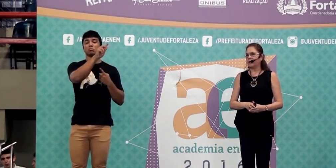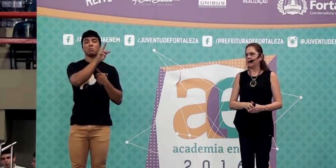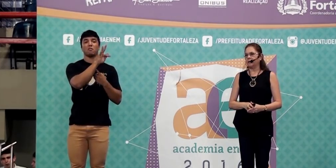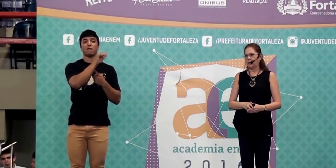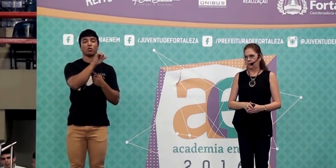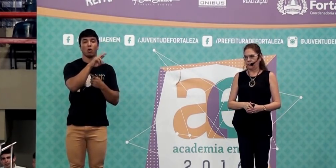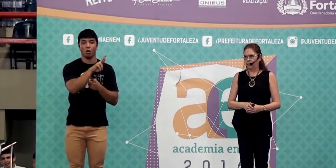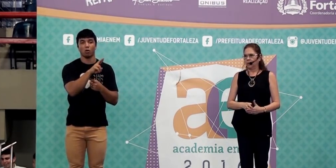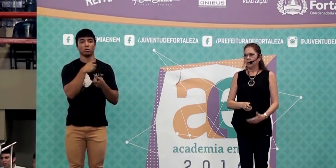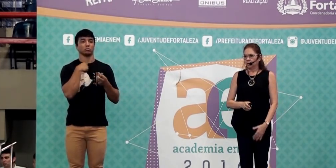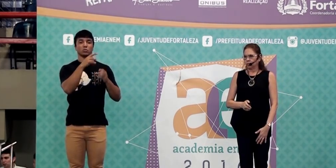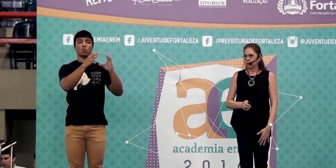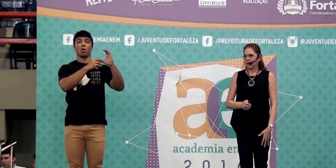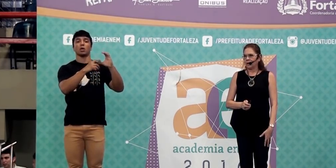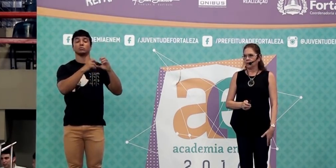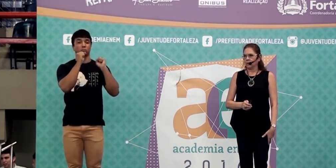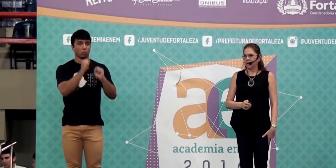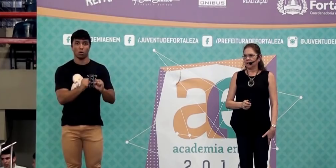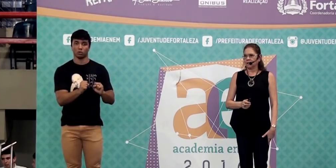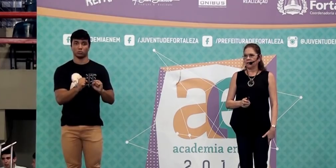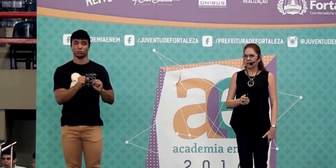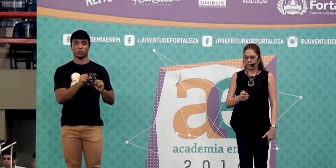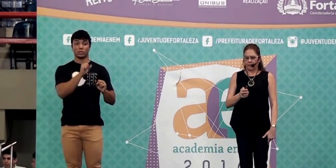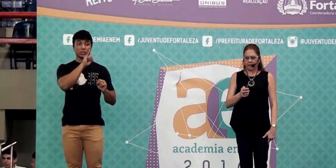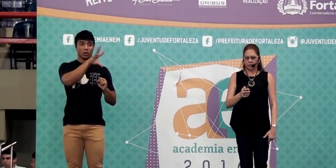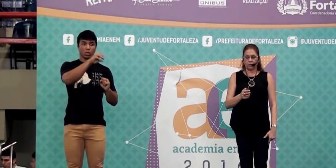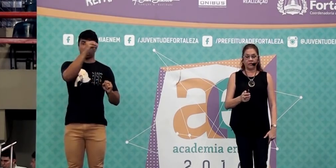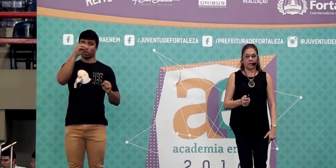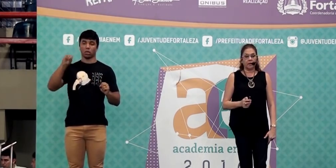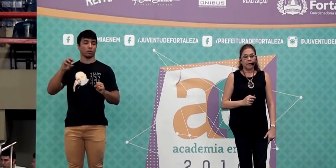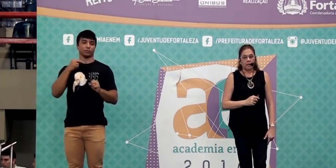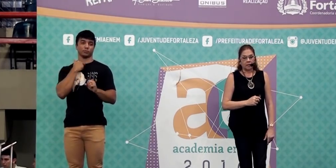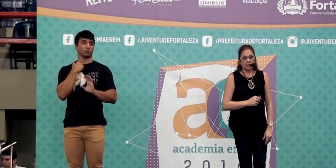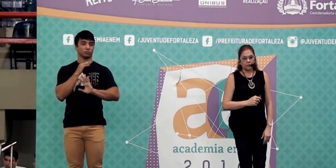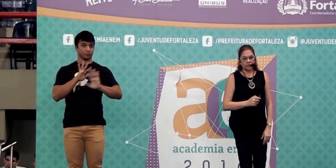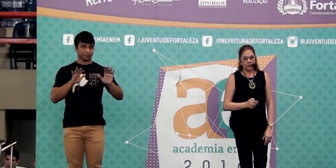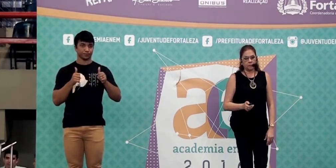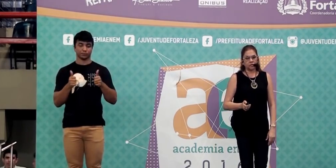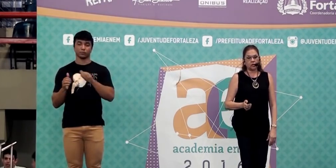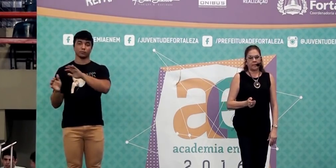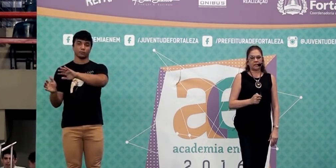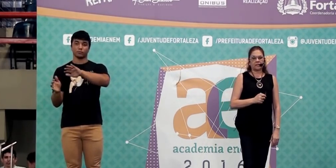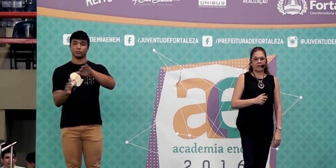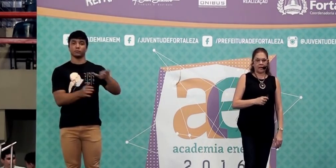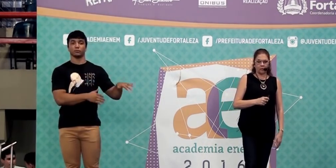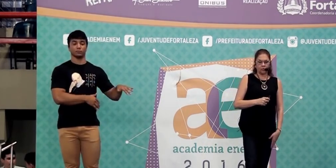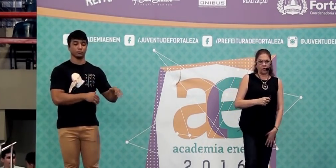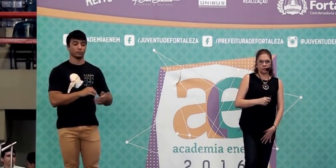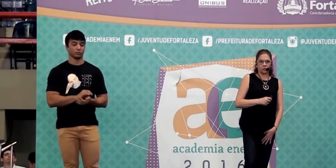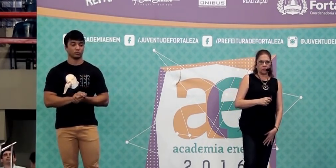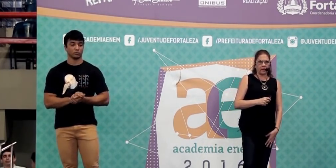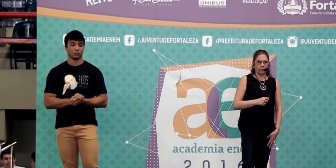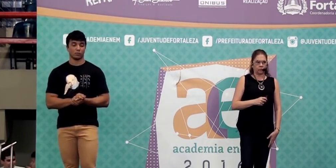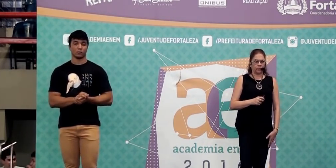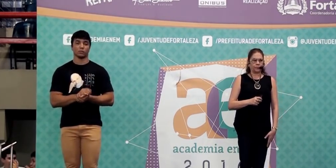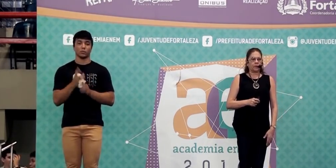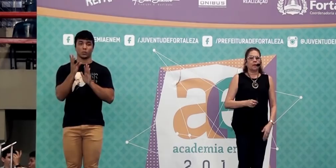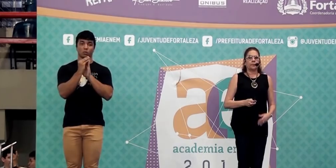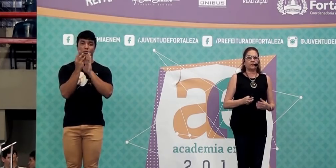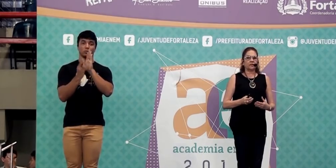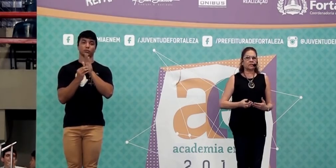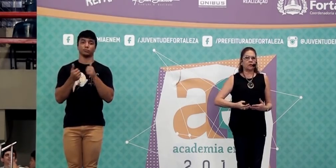prova do Enem, não. Tudo claro com relação a essa primeira dúvida? Então vamos começar o nosso